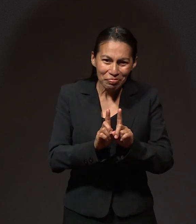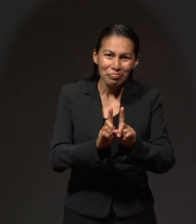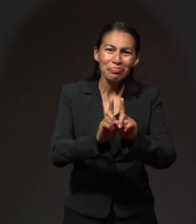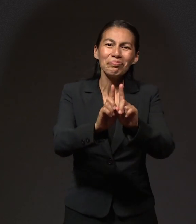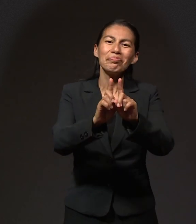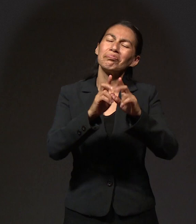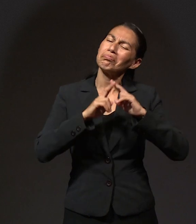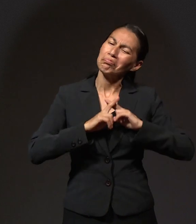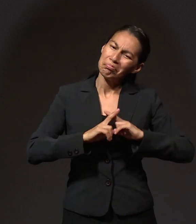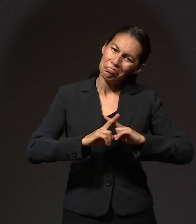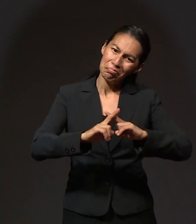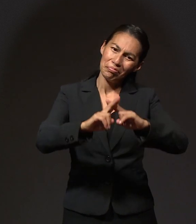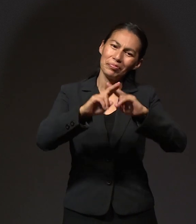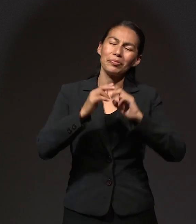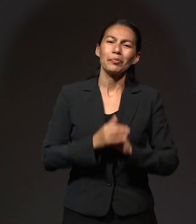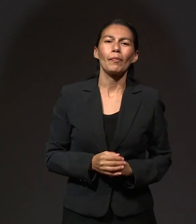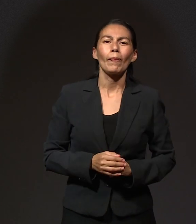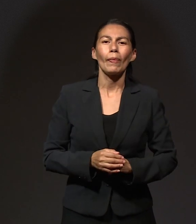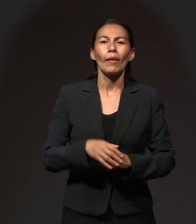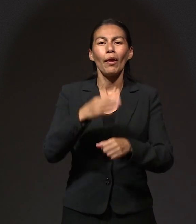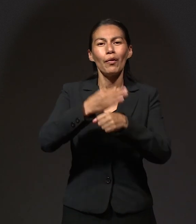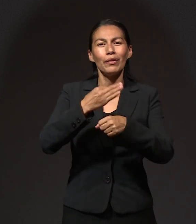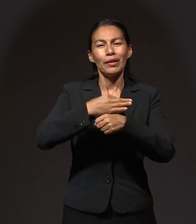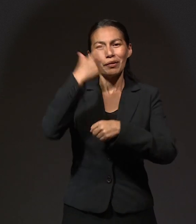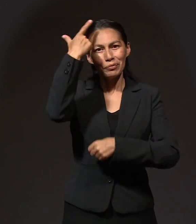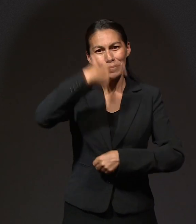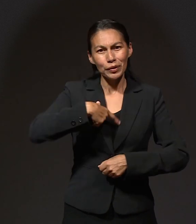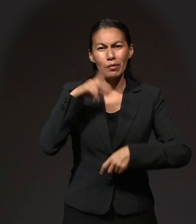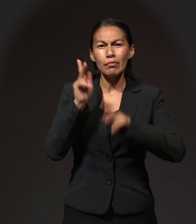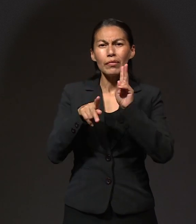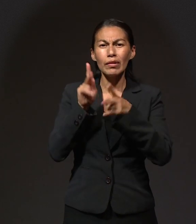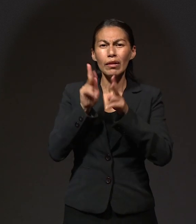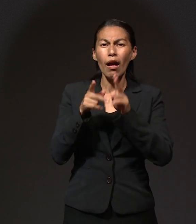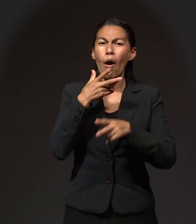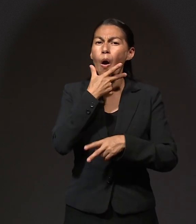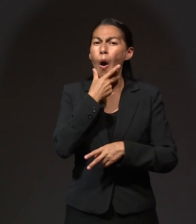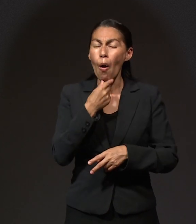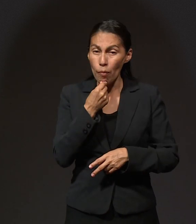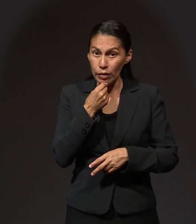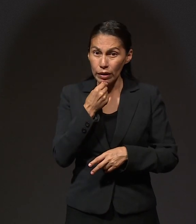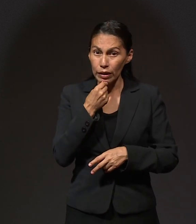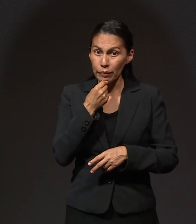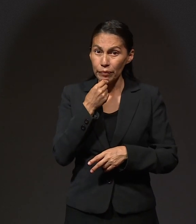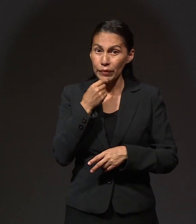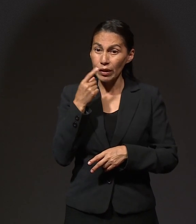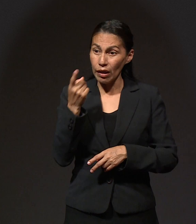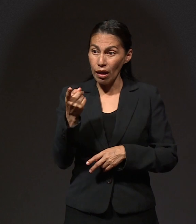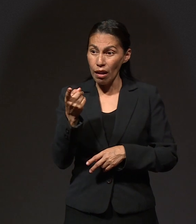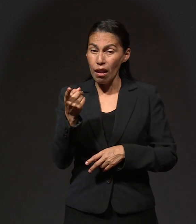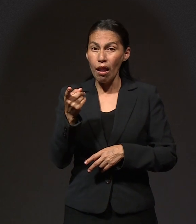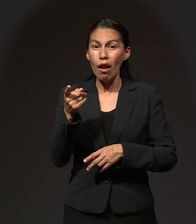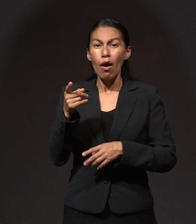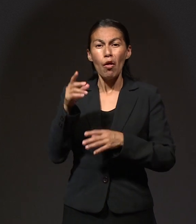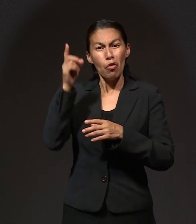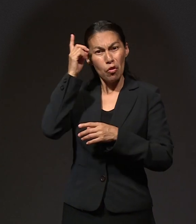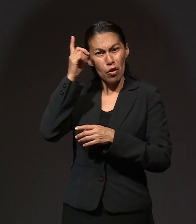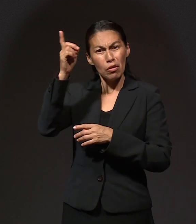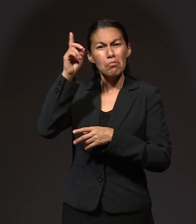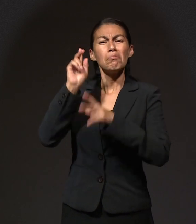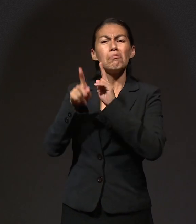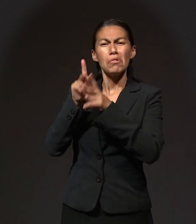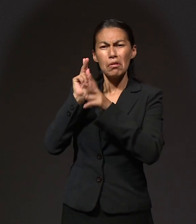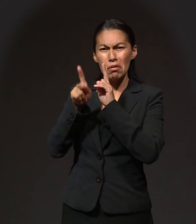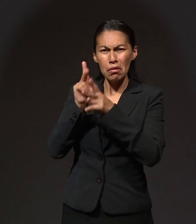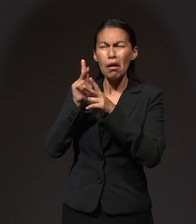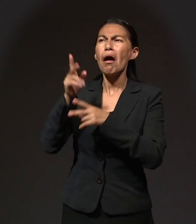que ha aprendido a caminar con Dios como a su Padre Celestial a través